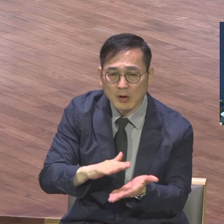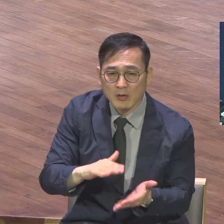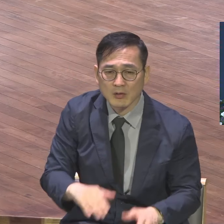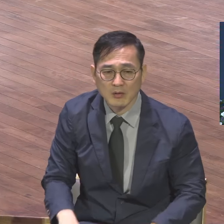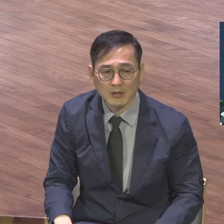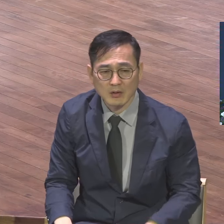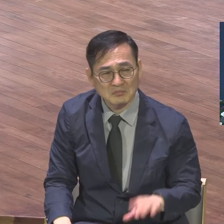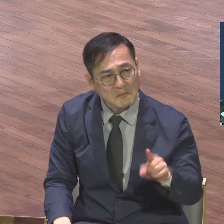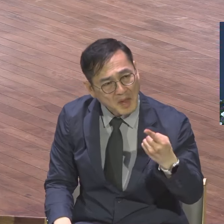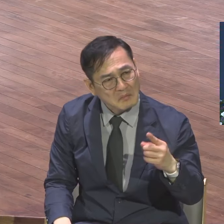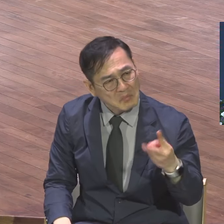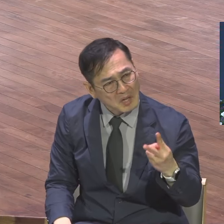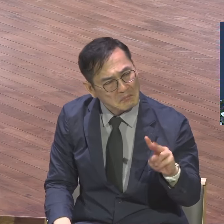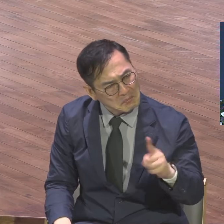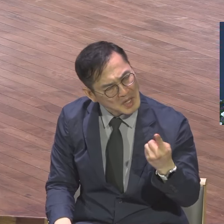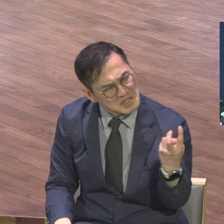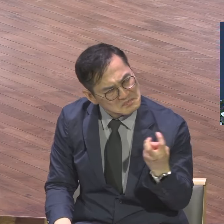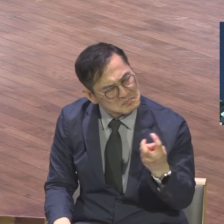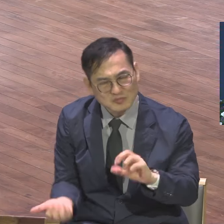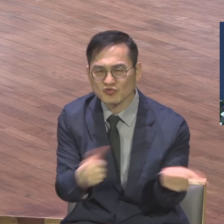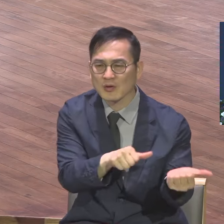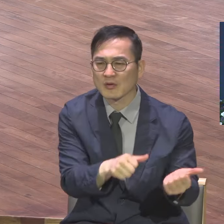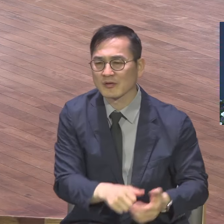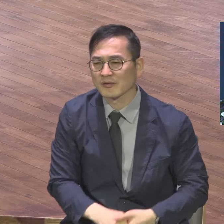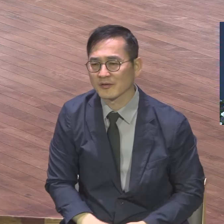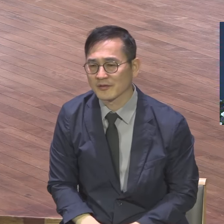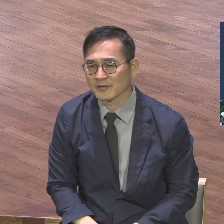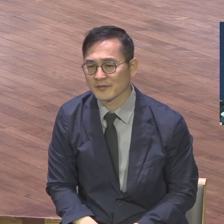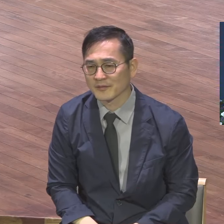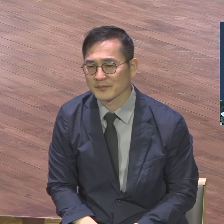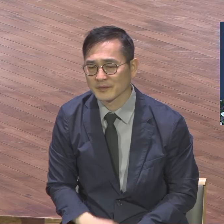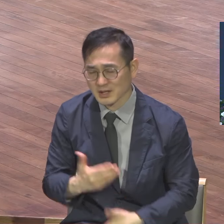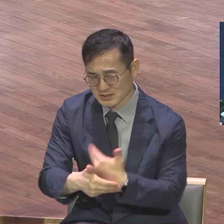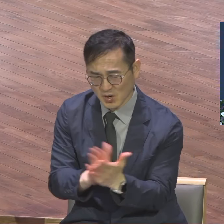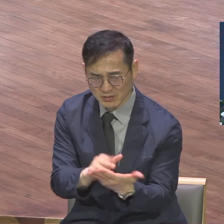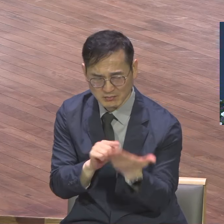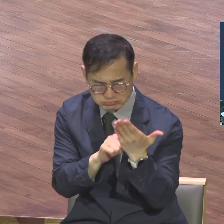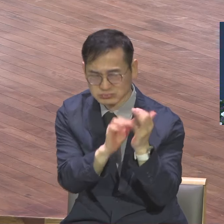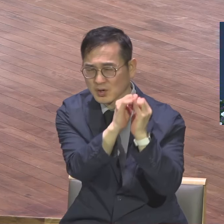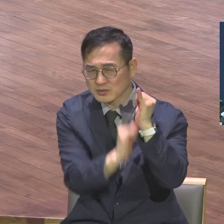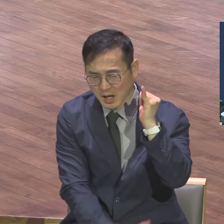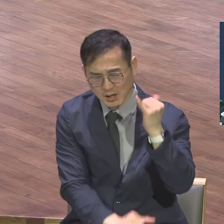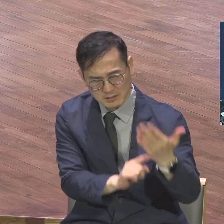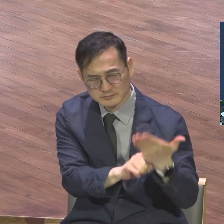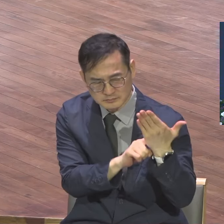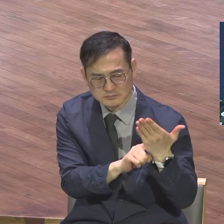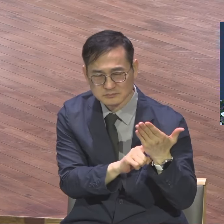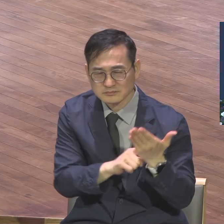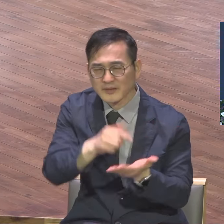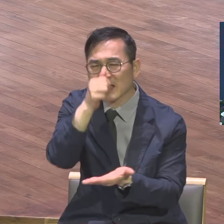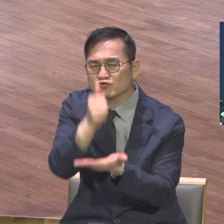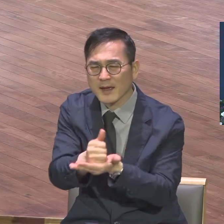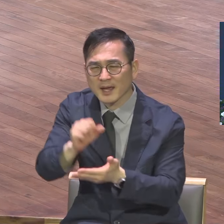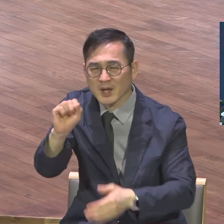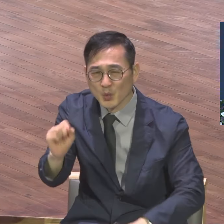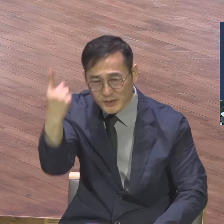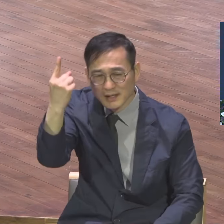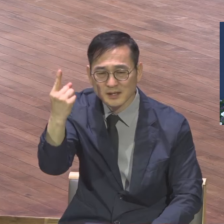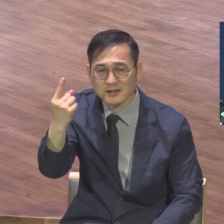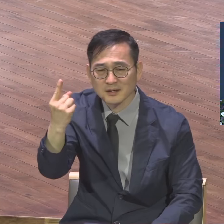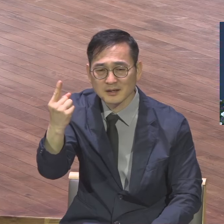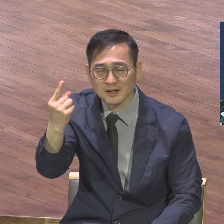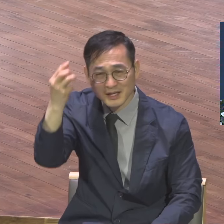그 성경에 다 나와 있어요. 하나님 말씀에 다 나와 있어요. 죄의 결과로 영적